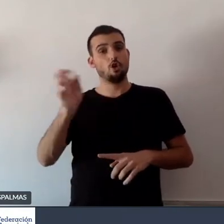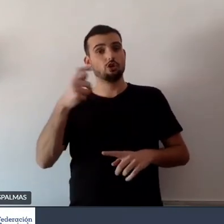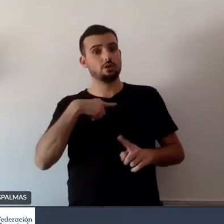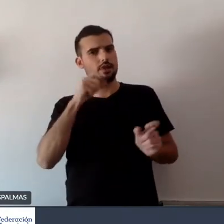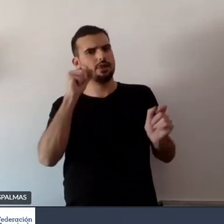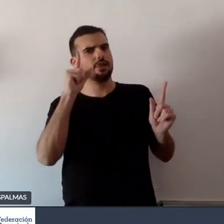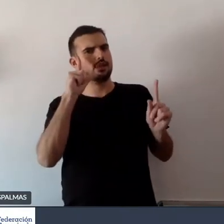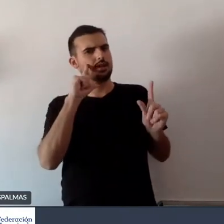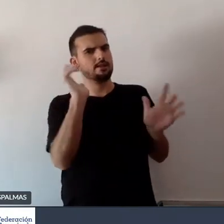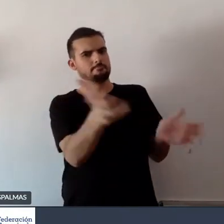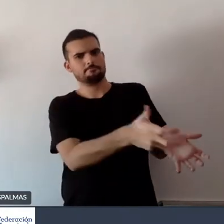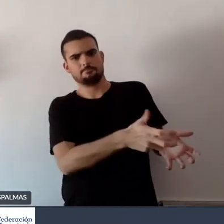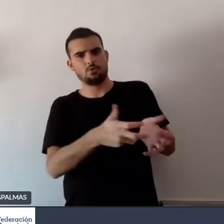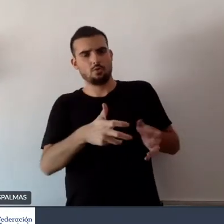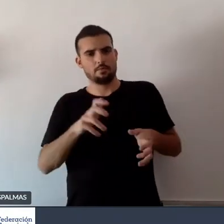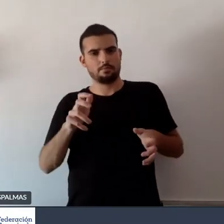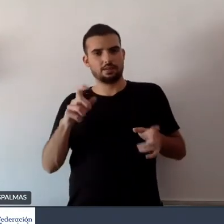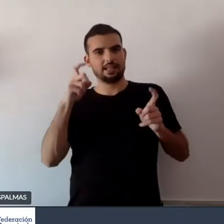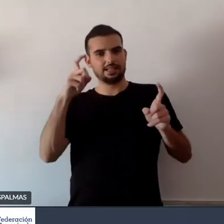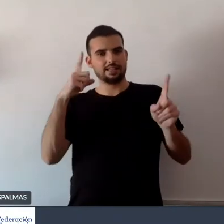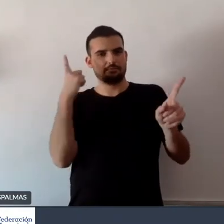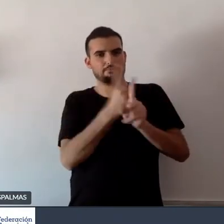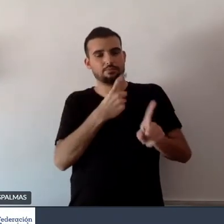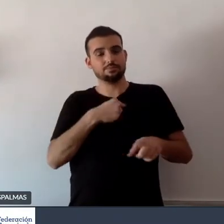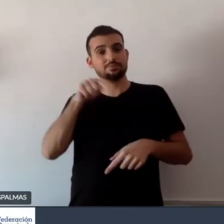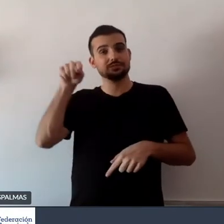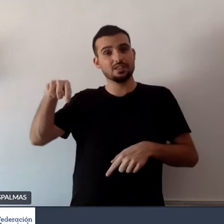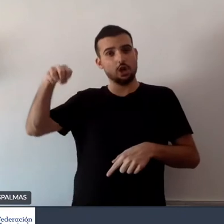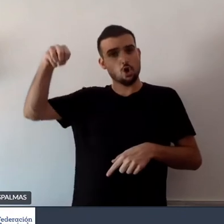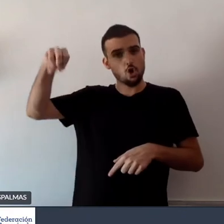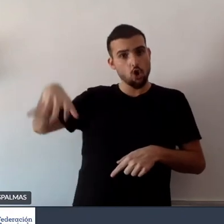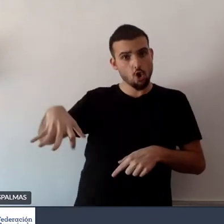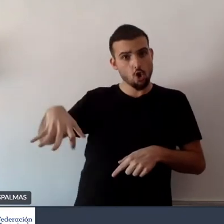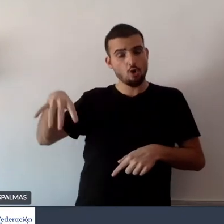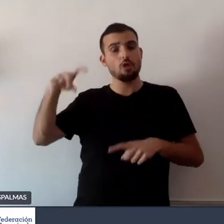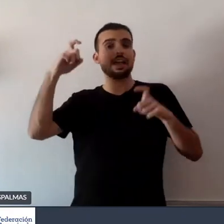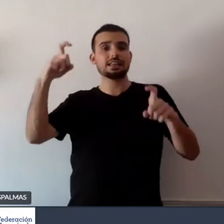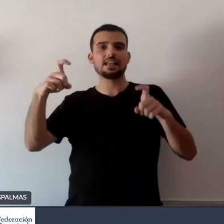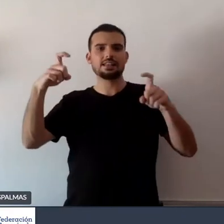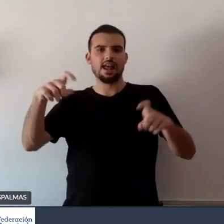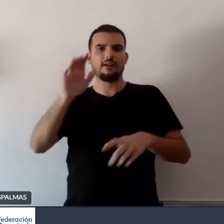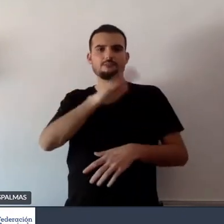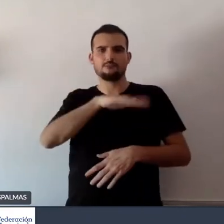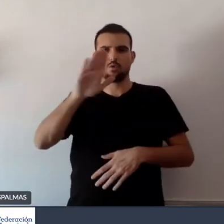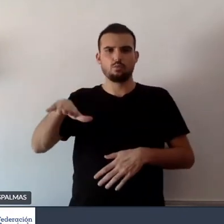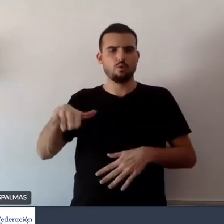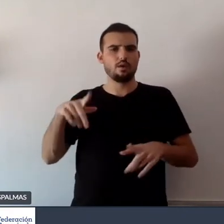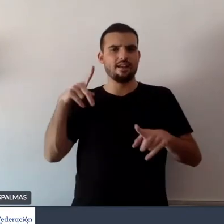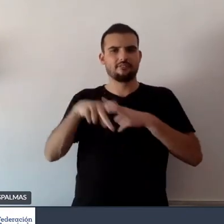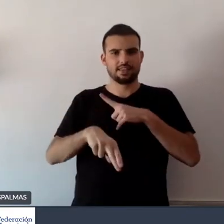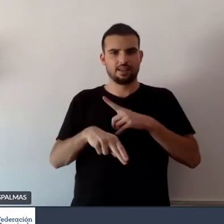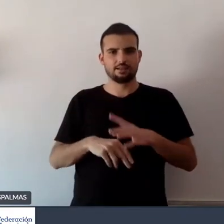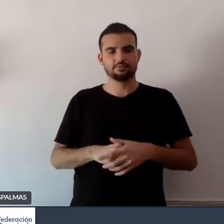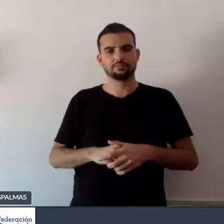dentro. Aquí el gesto técnico importante es no bajar el balón y no botar.